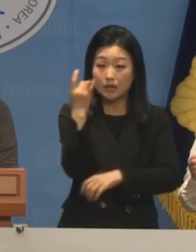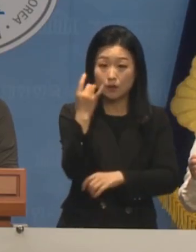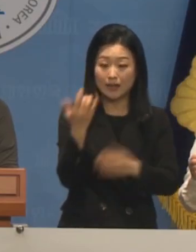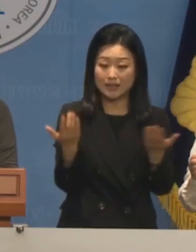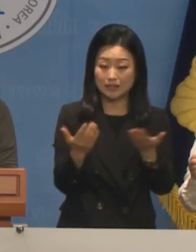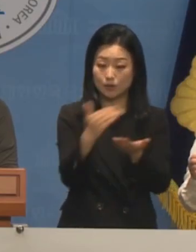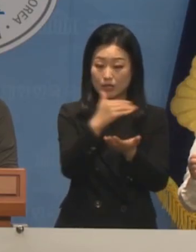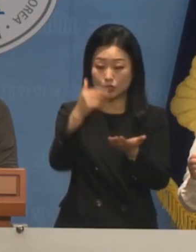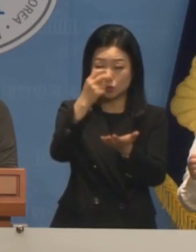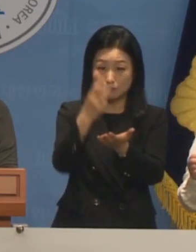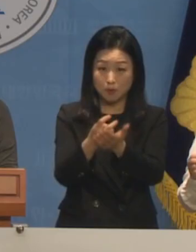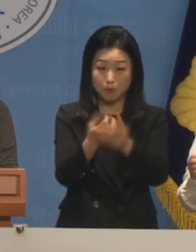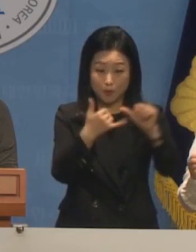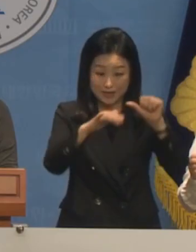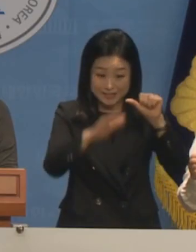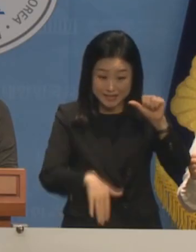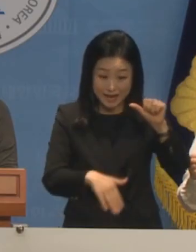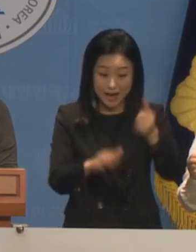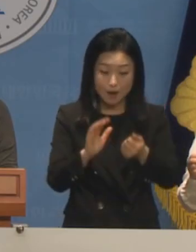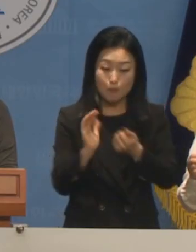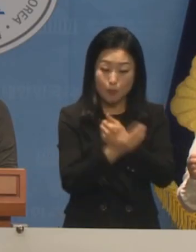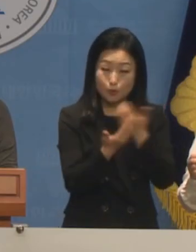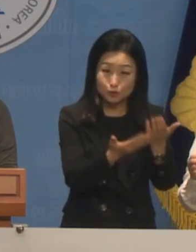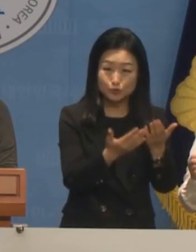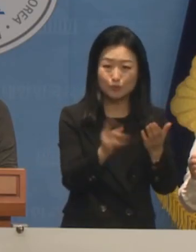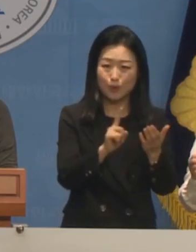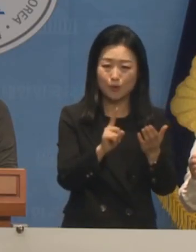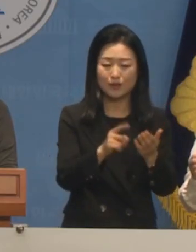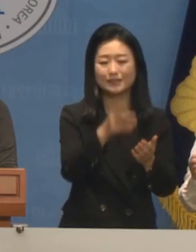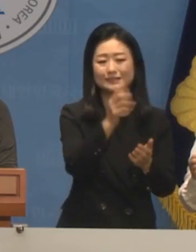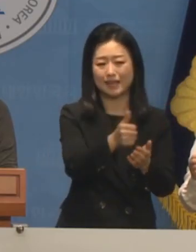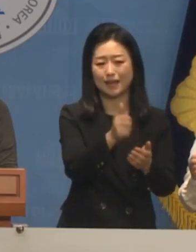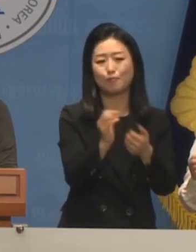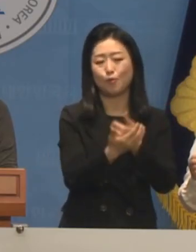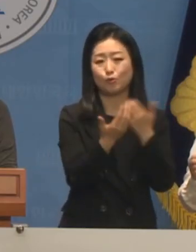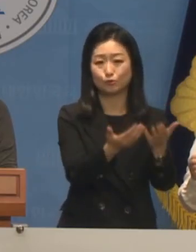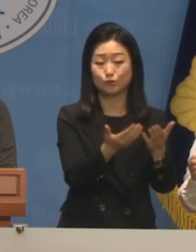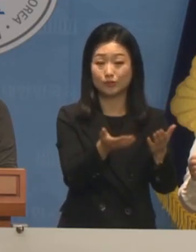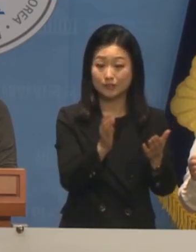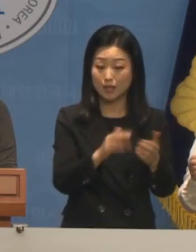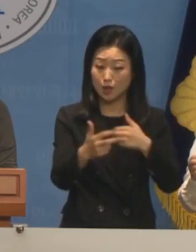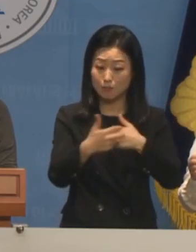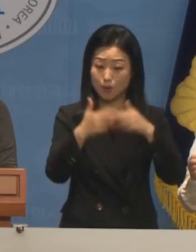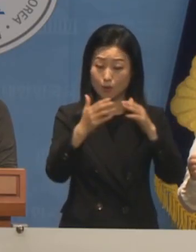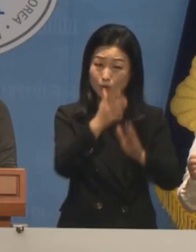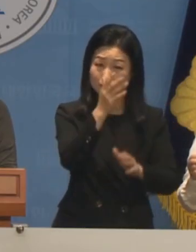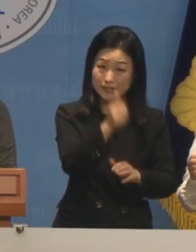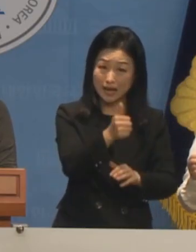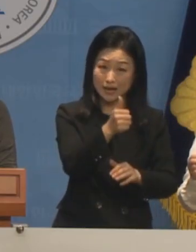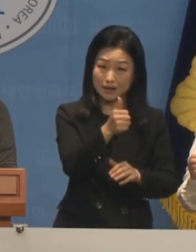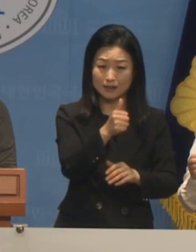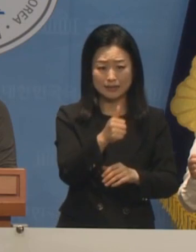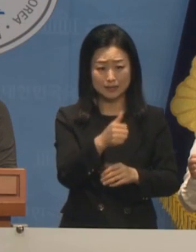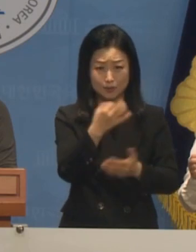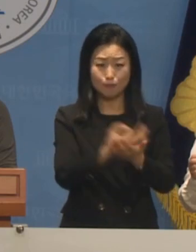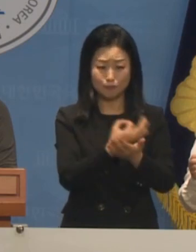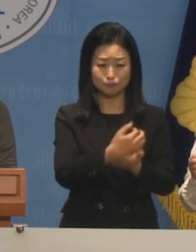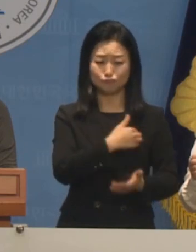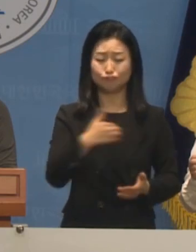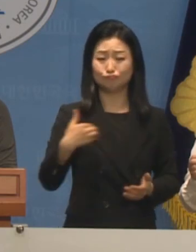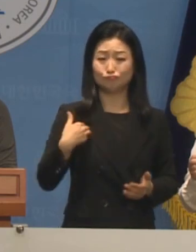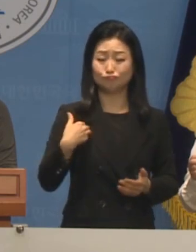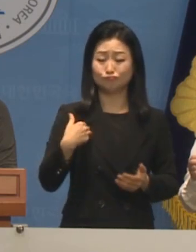사업주의 경제적 사정을 보호한다는 것이지만 의료 기관장은 영세 사업자라고 보기 어려울